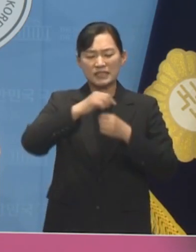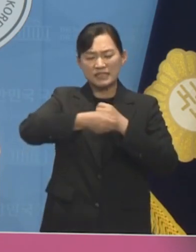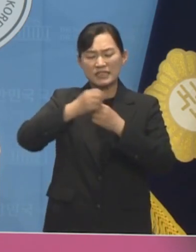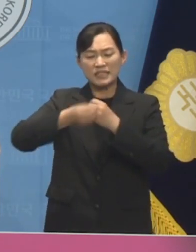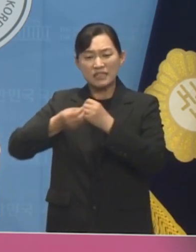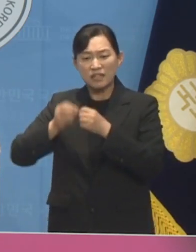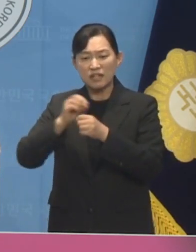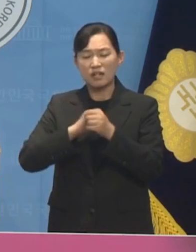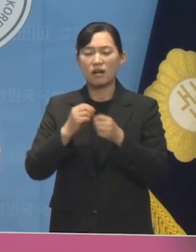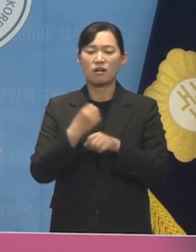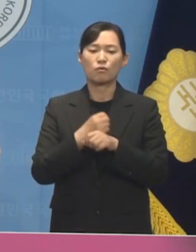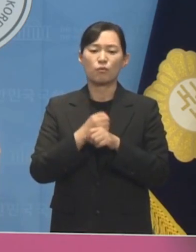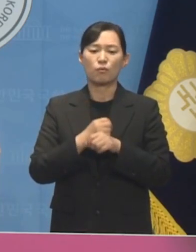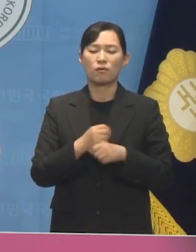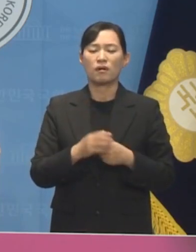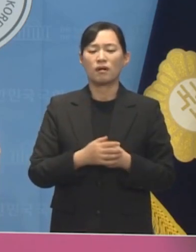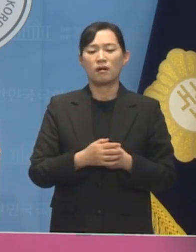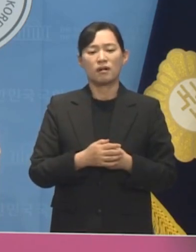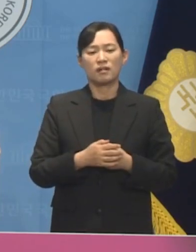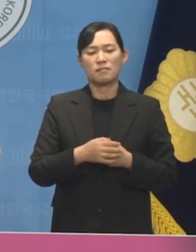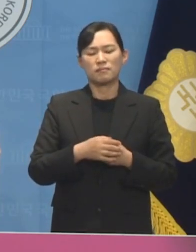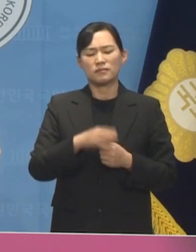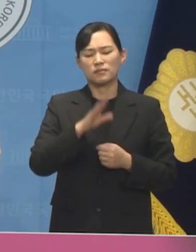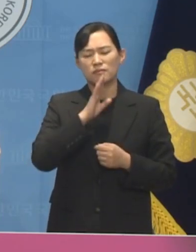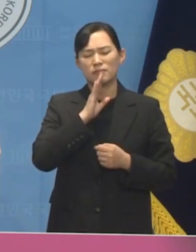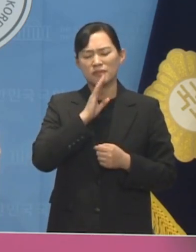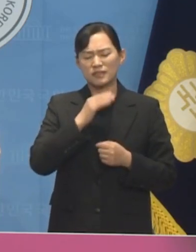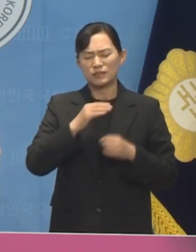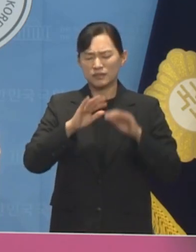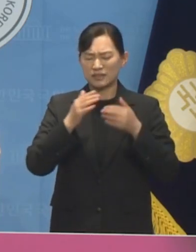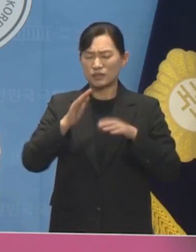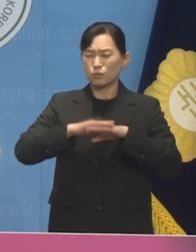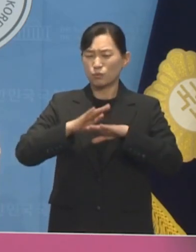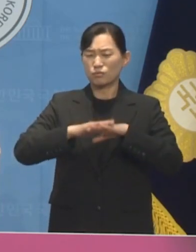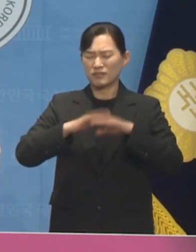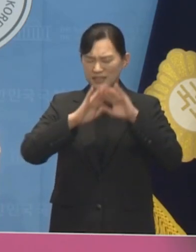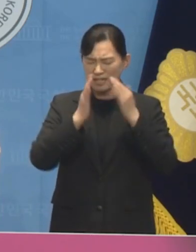제거하며 피망 파프리카는 50kg가 입고되면 손으로 눌러 꼭지를